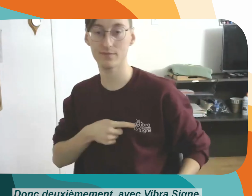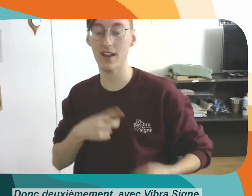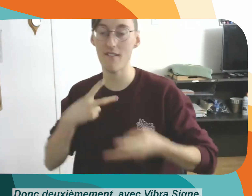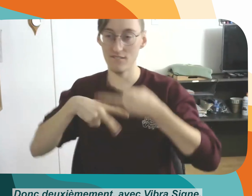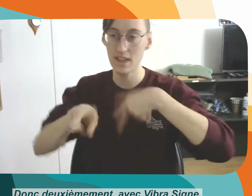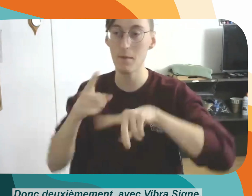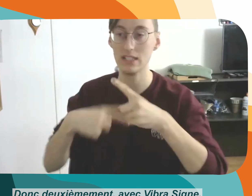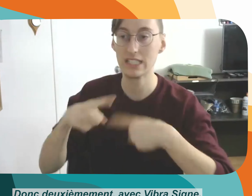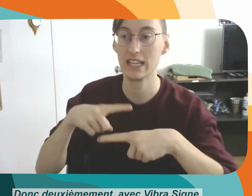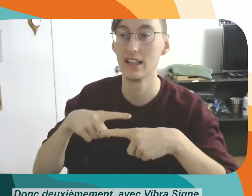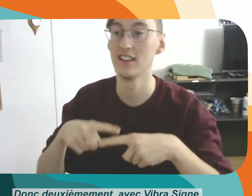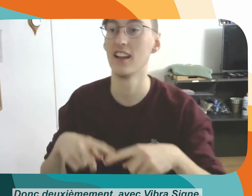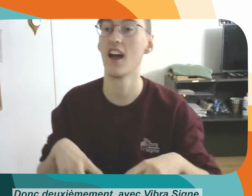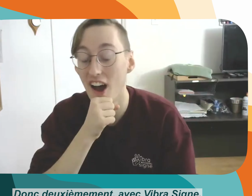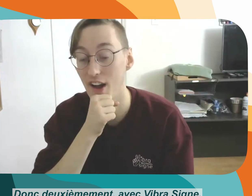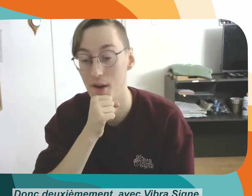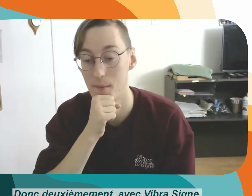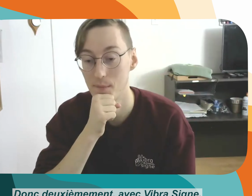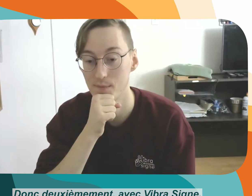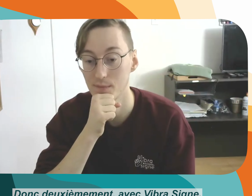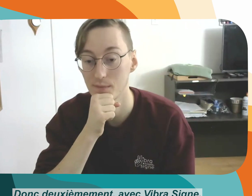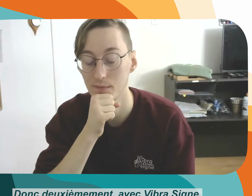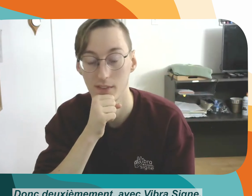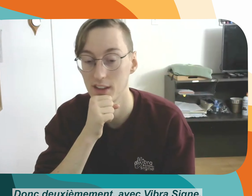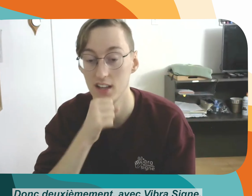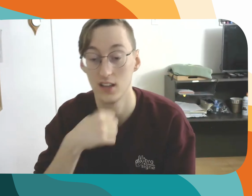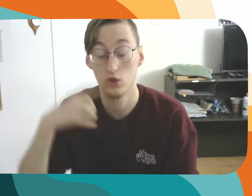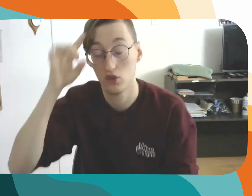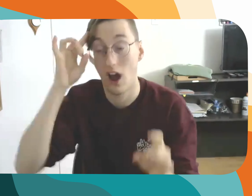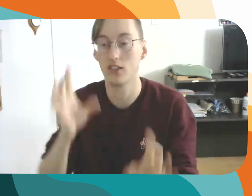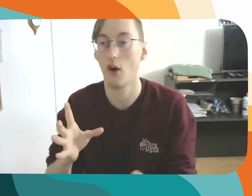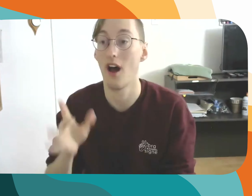Donc, deuxièmement, avec Vibressing.